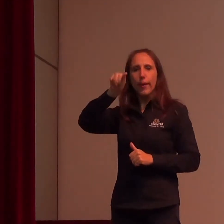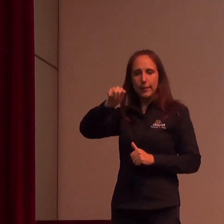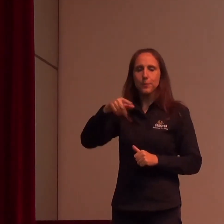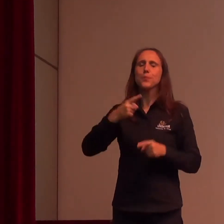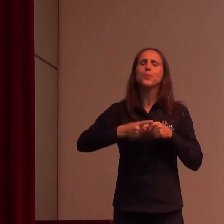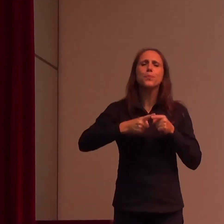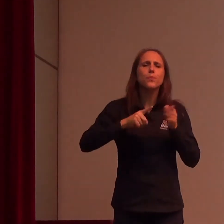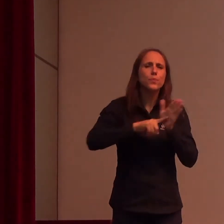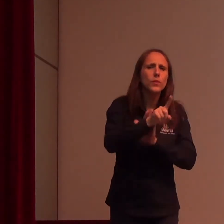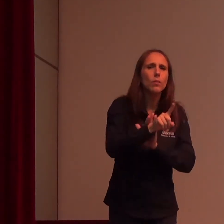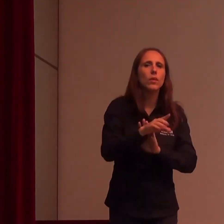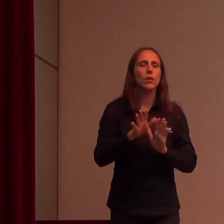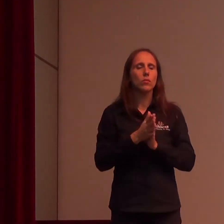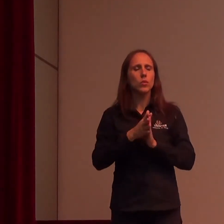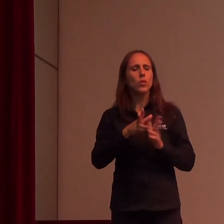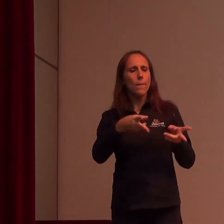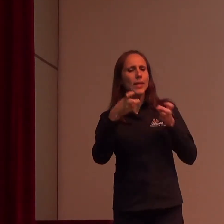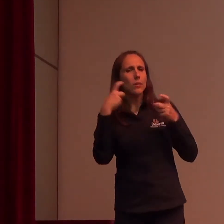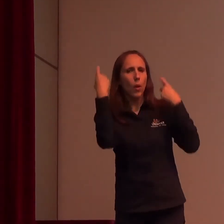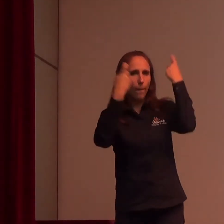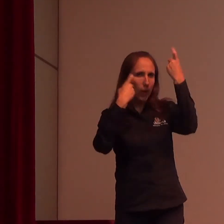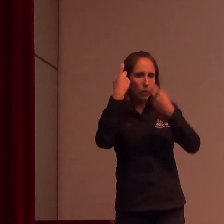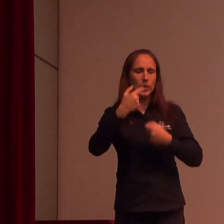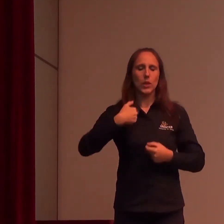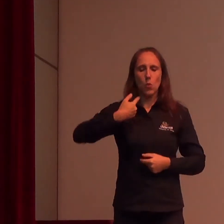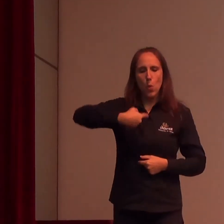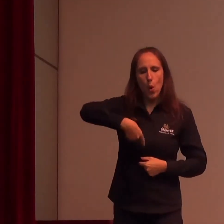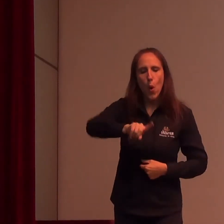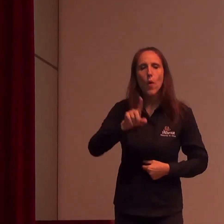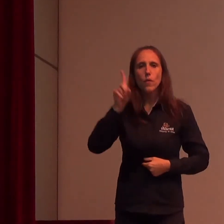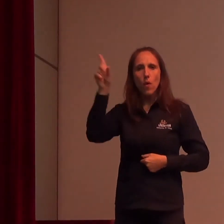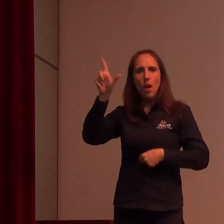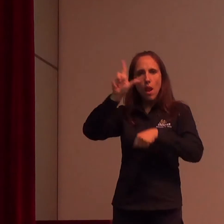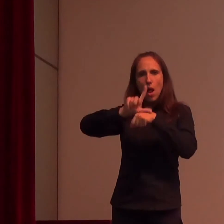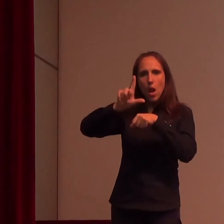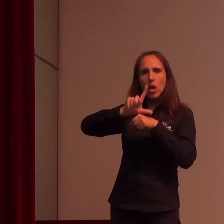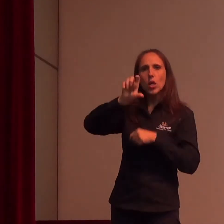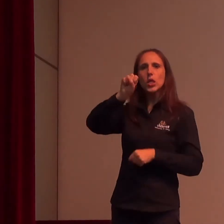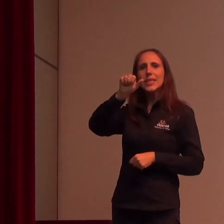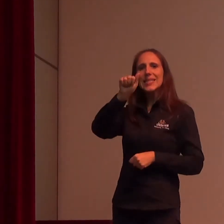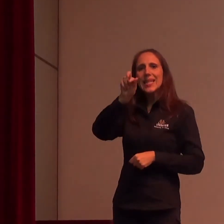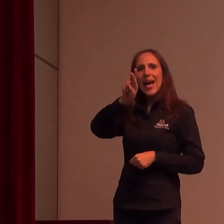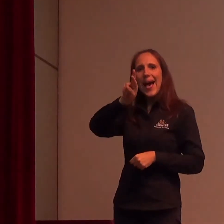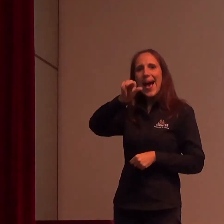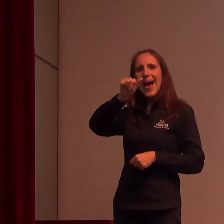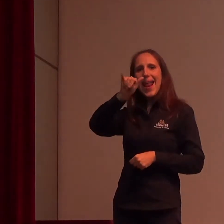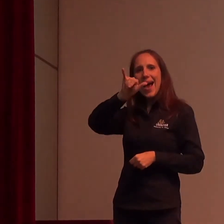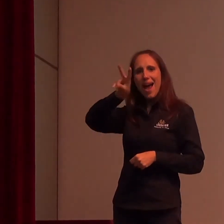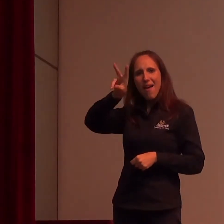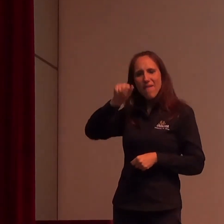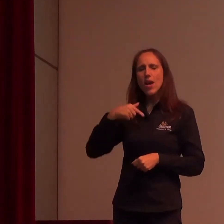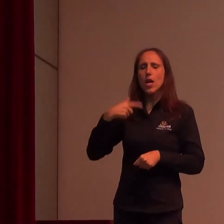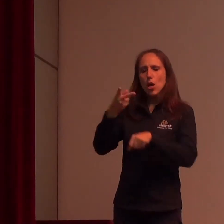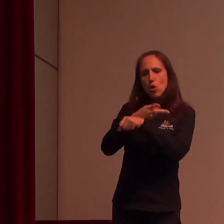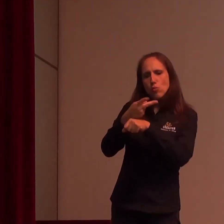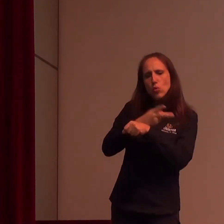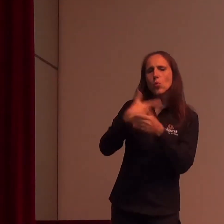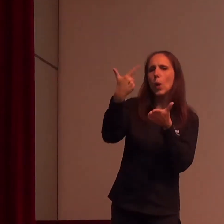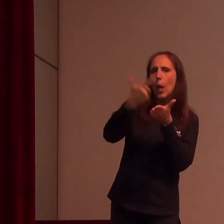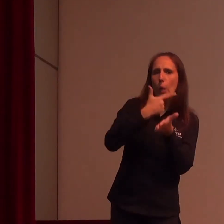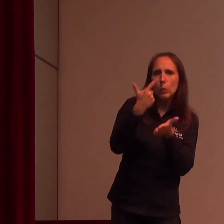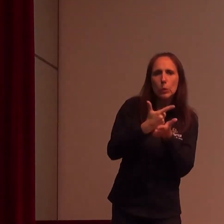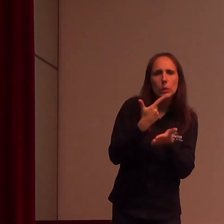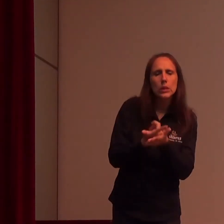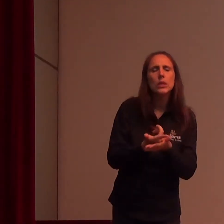aqui a preocupação do Roberto, esse dia eu fui na Saraiva. Eu estava atrás de um livro chamado O Pêndulo de Foucault, do Eco, do Humberto Eco, faleceu